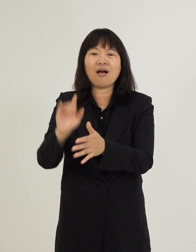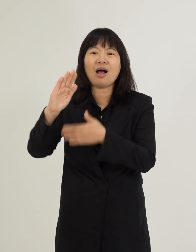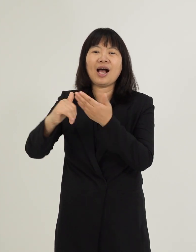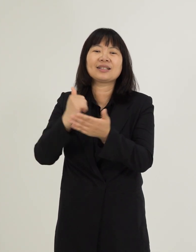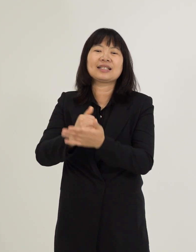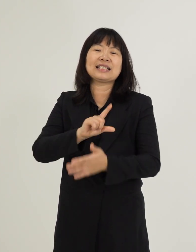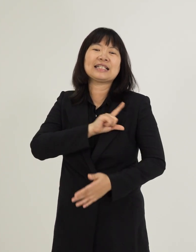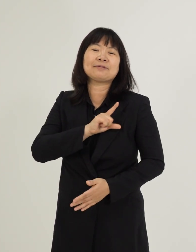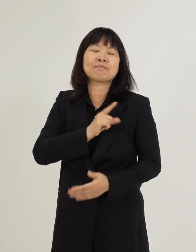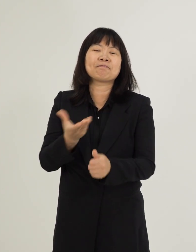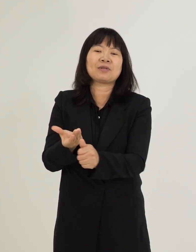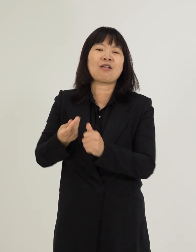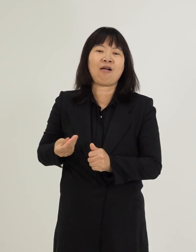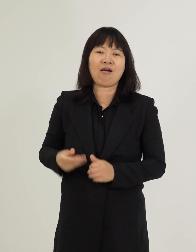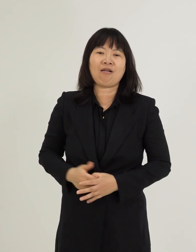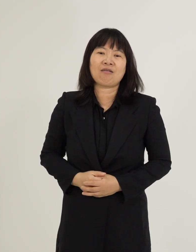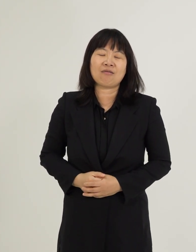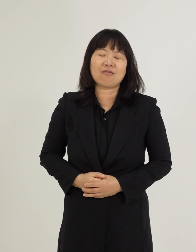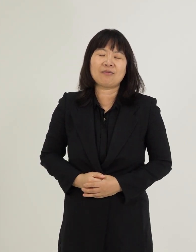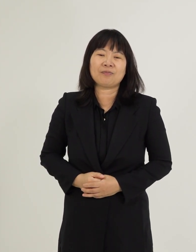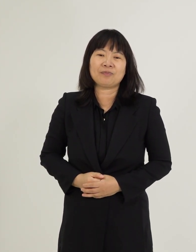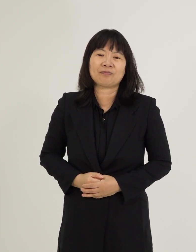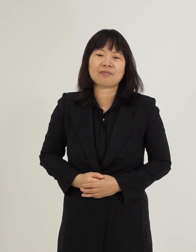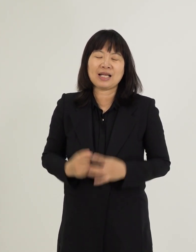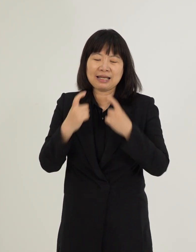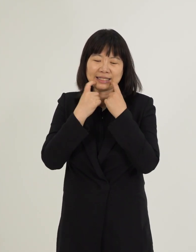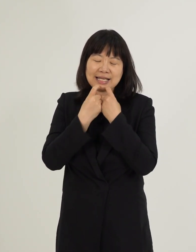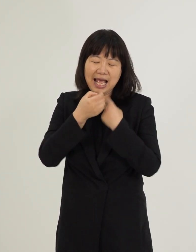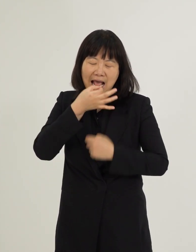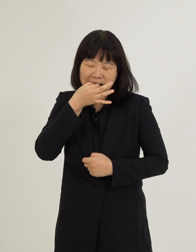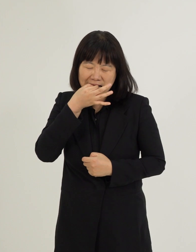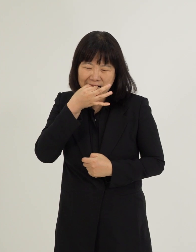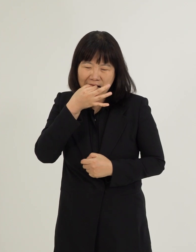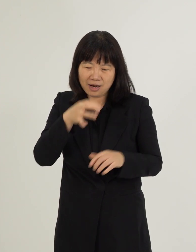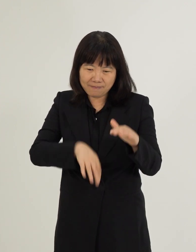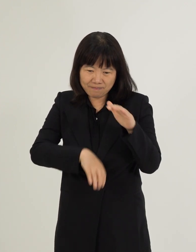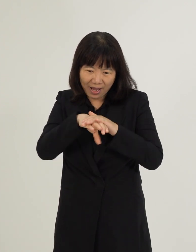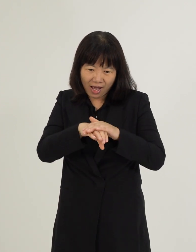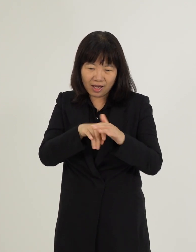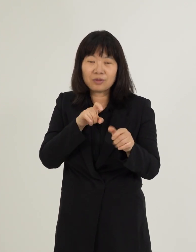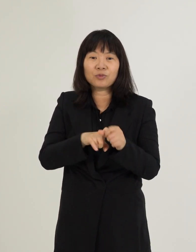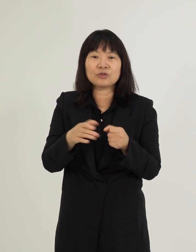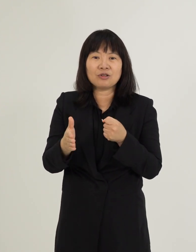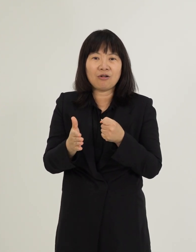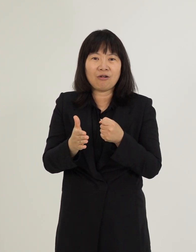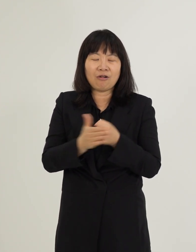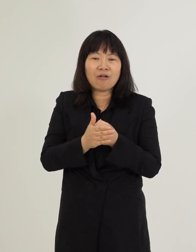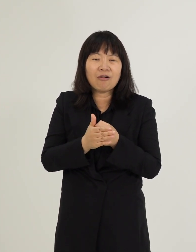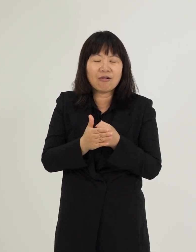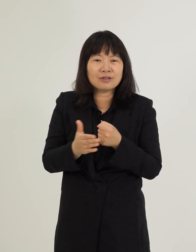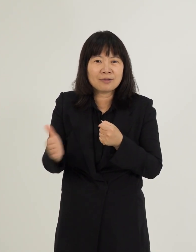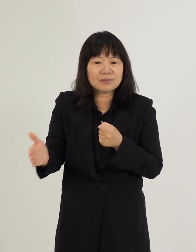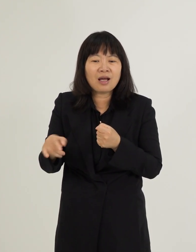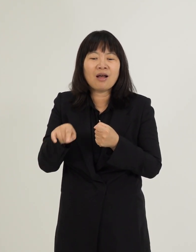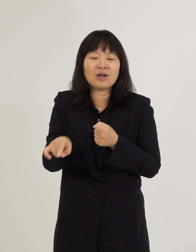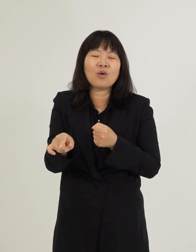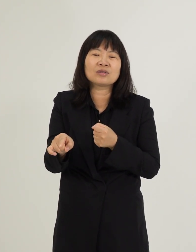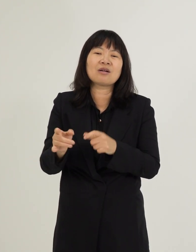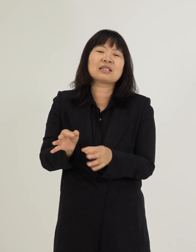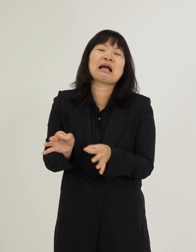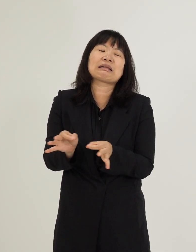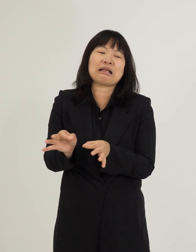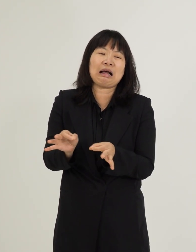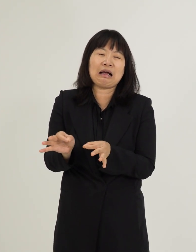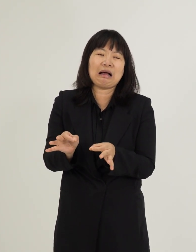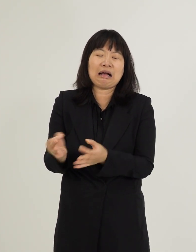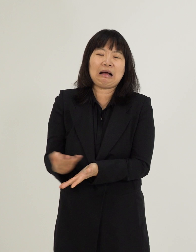이름으로 저마다 자기의 욕심과 탐욕을 채우기 위해서 거기서 장사판을 벌리고